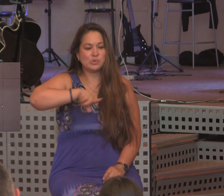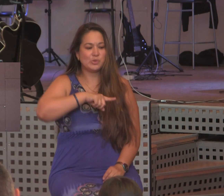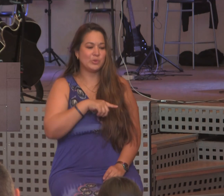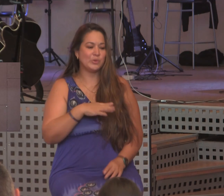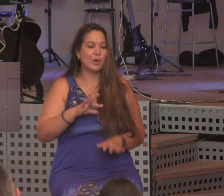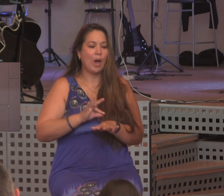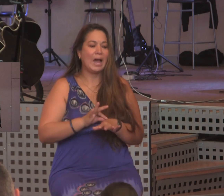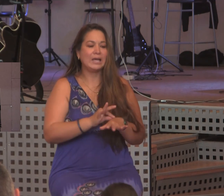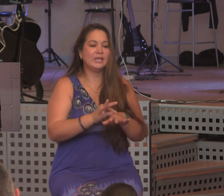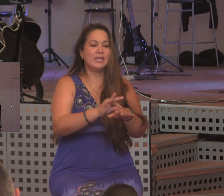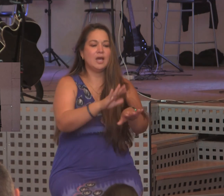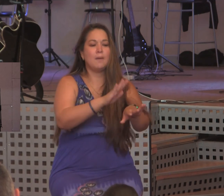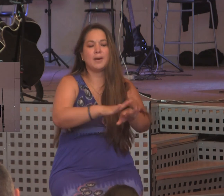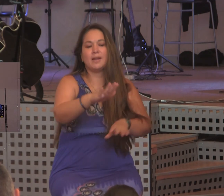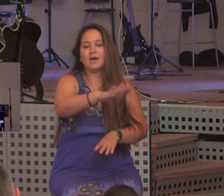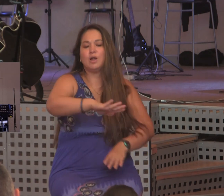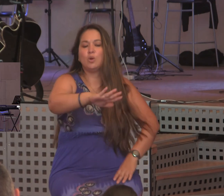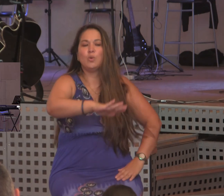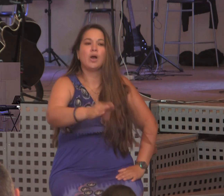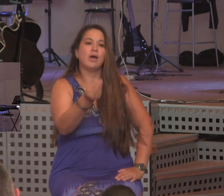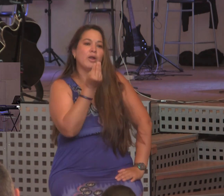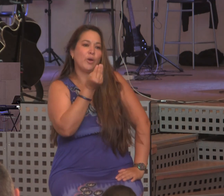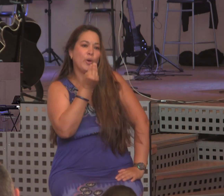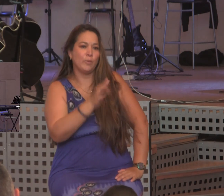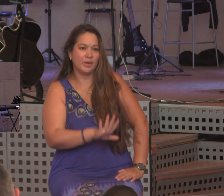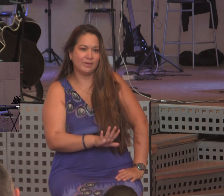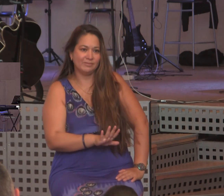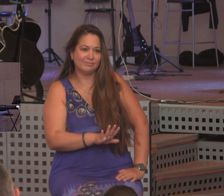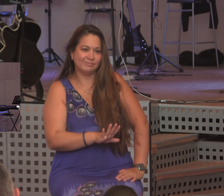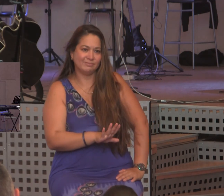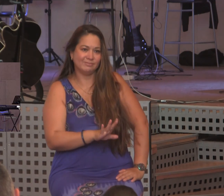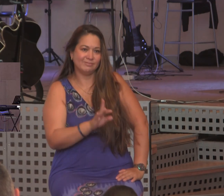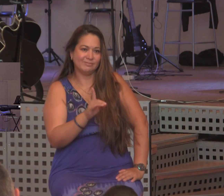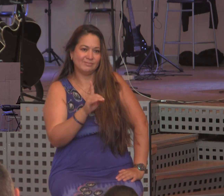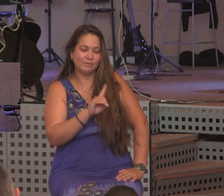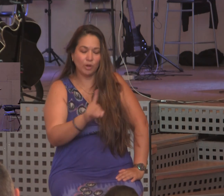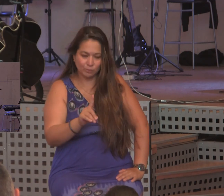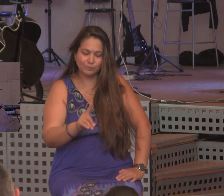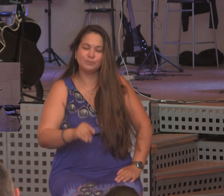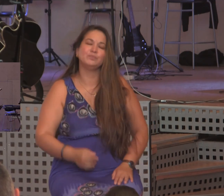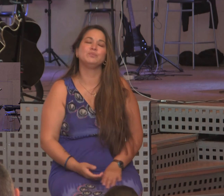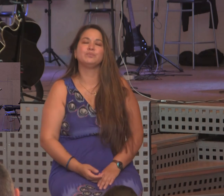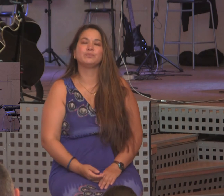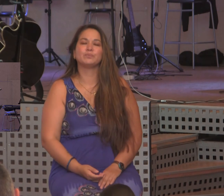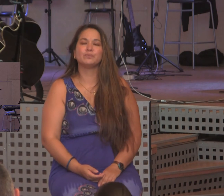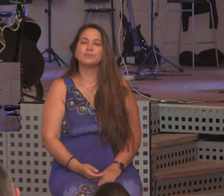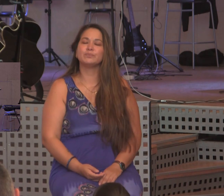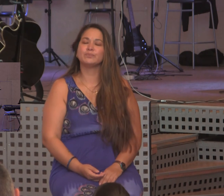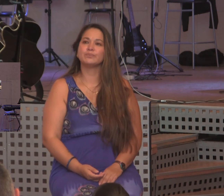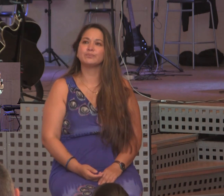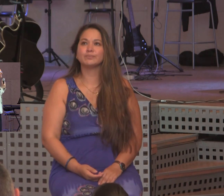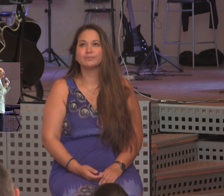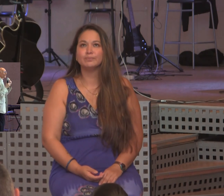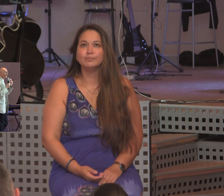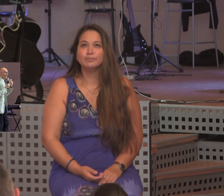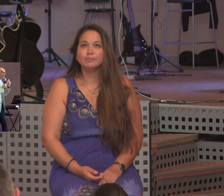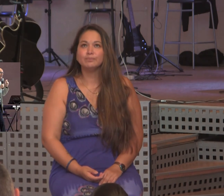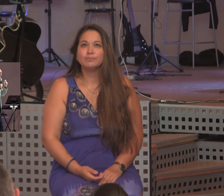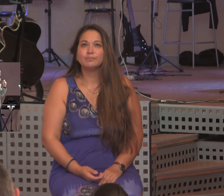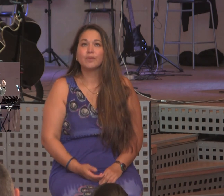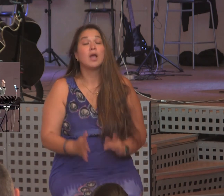es difícil juntarlo así tan rápidamente, pero la idea que él está dando, mira, yo solo con mi